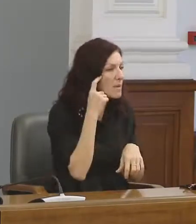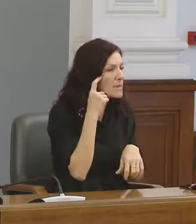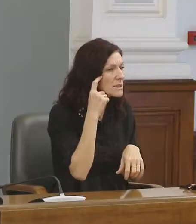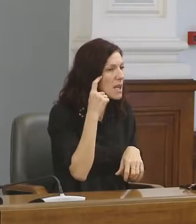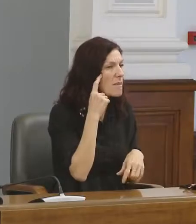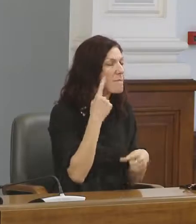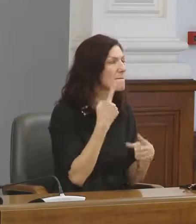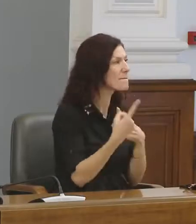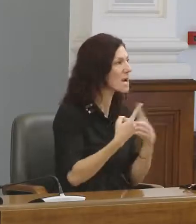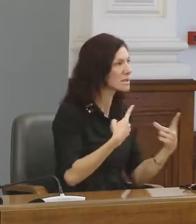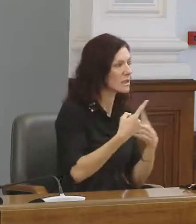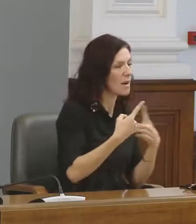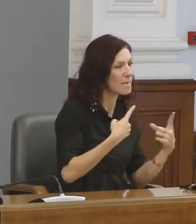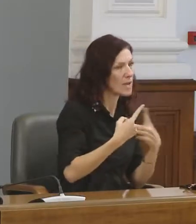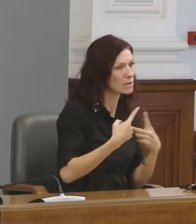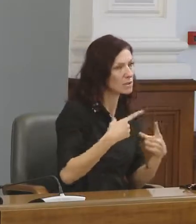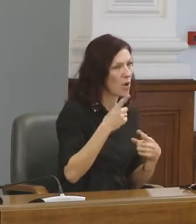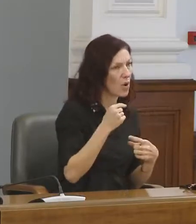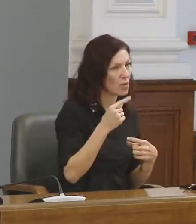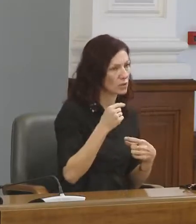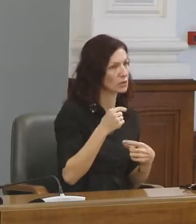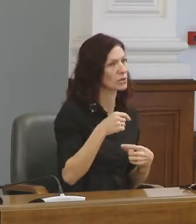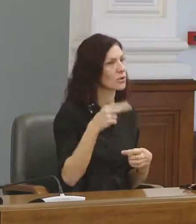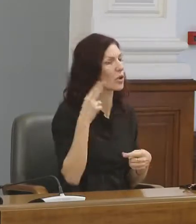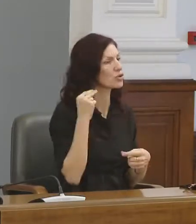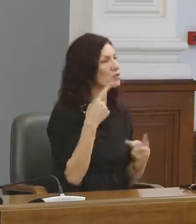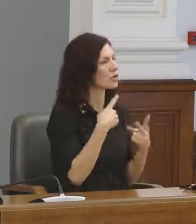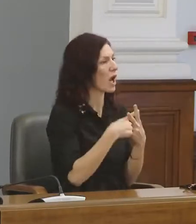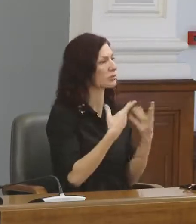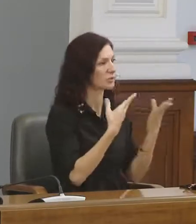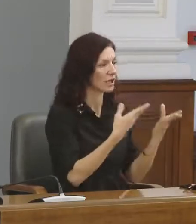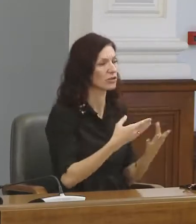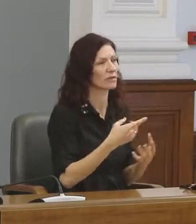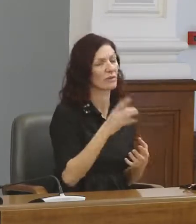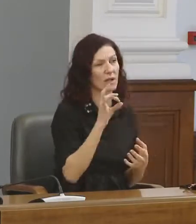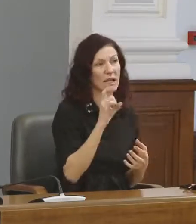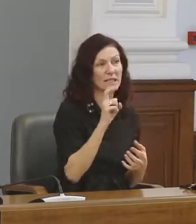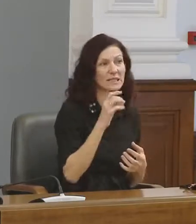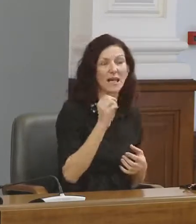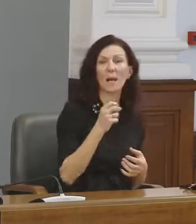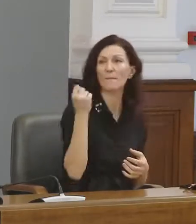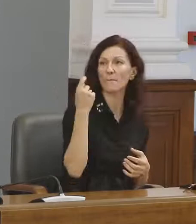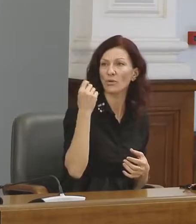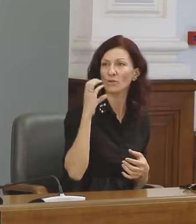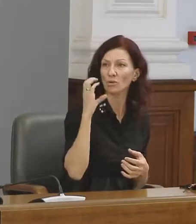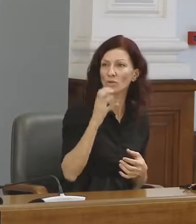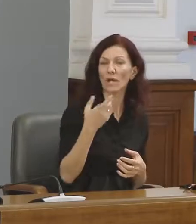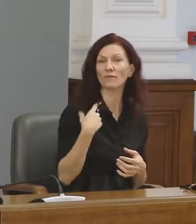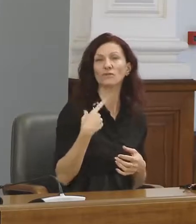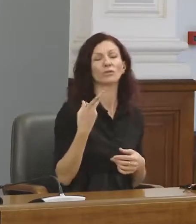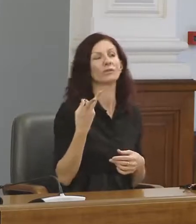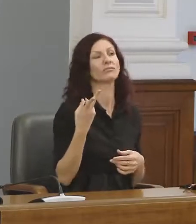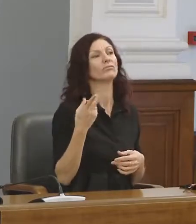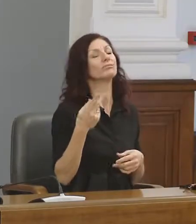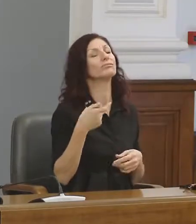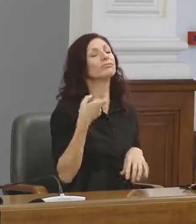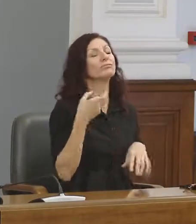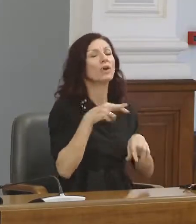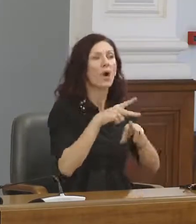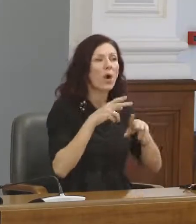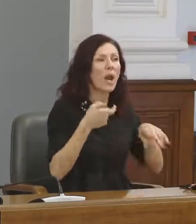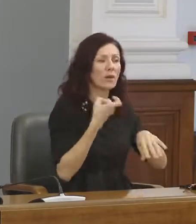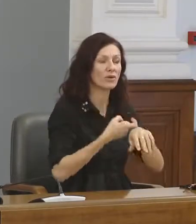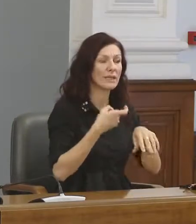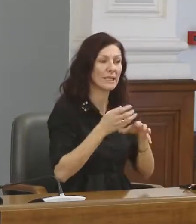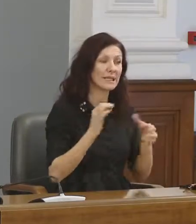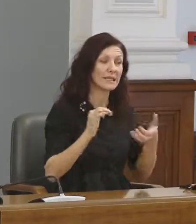с госпожа Начева, с професор Салчев, колегите от Лекарския съюз, каква